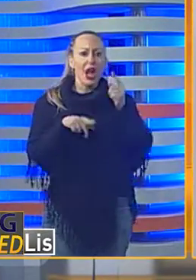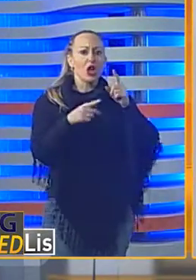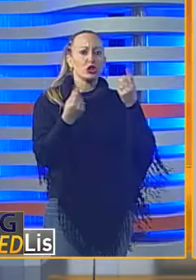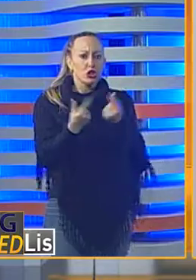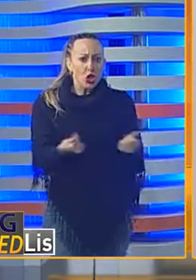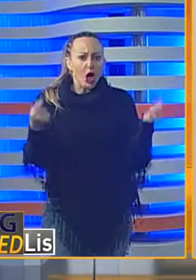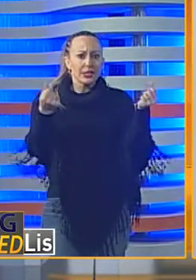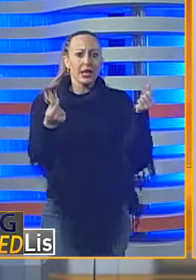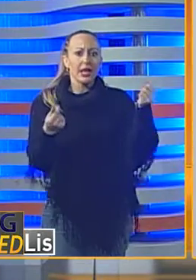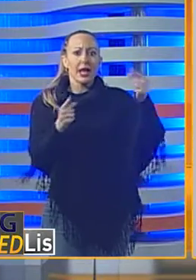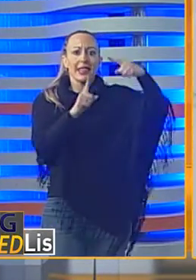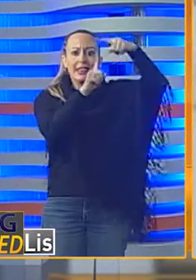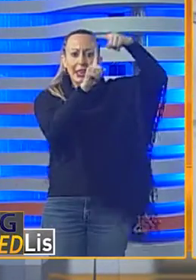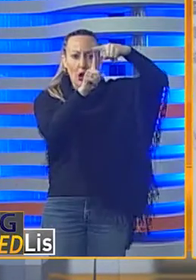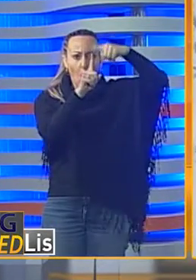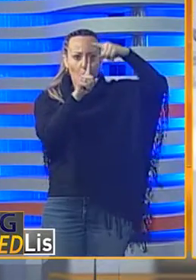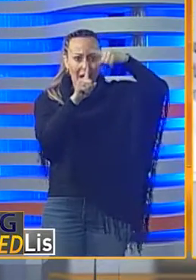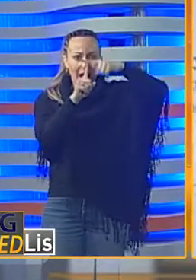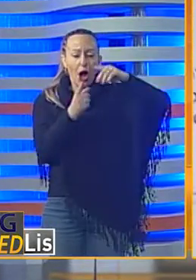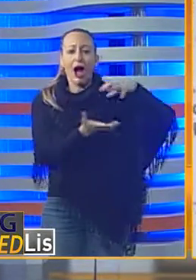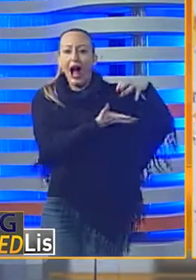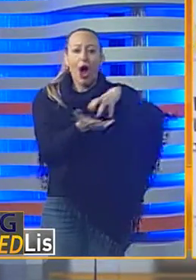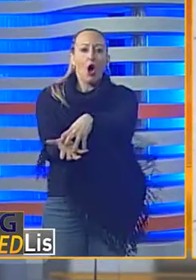stipendi arretrati.